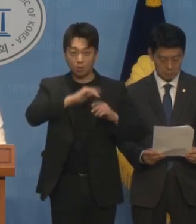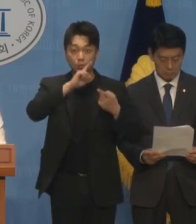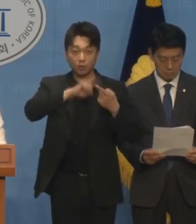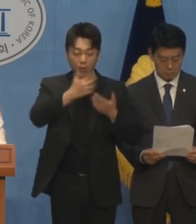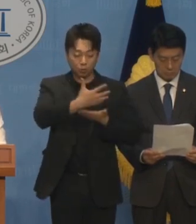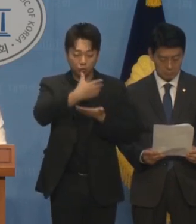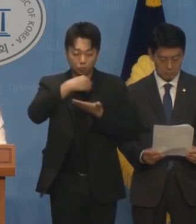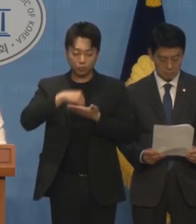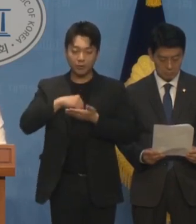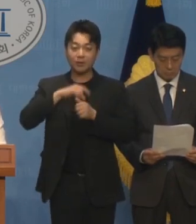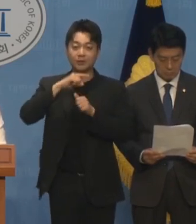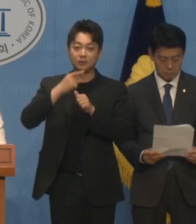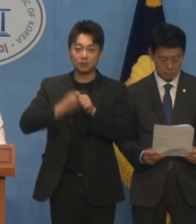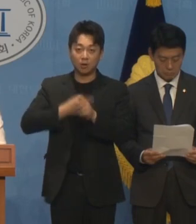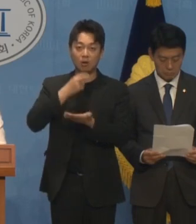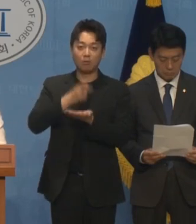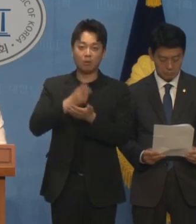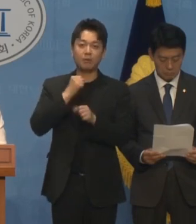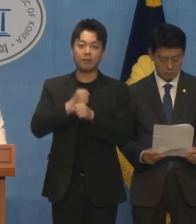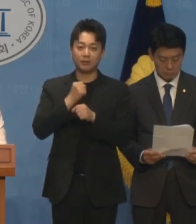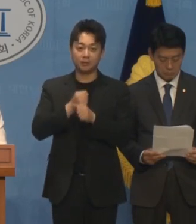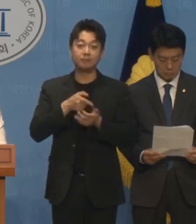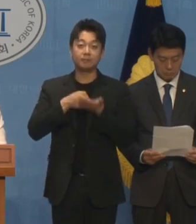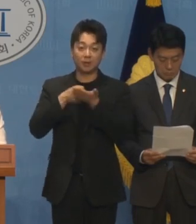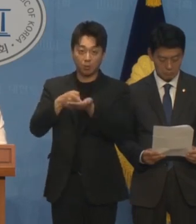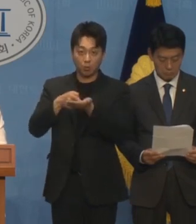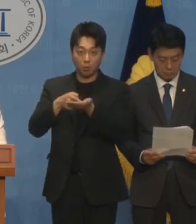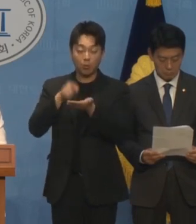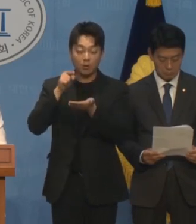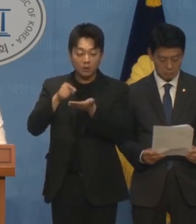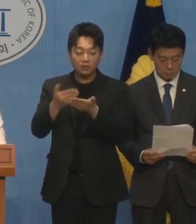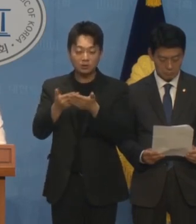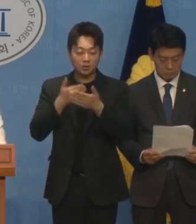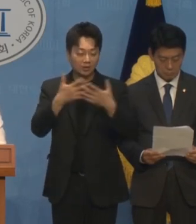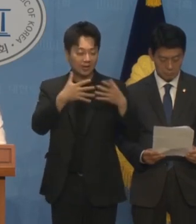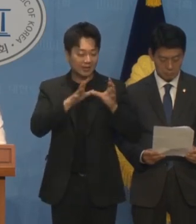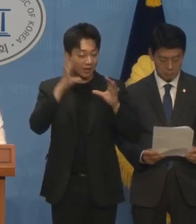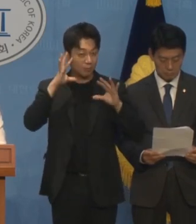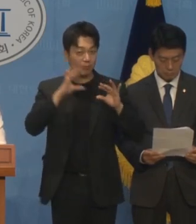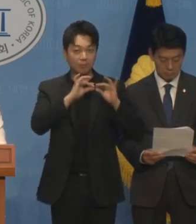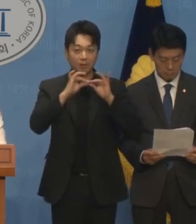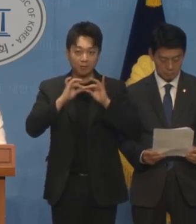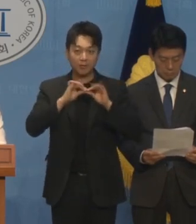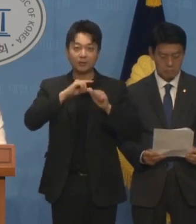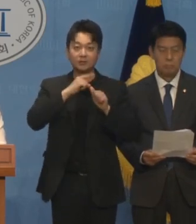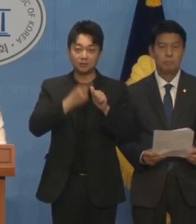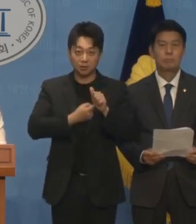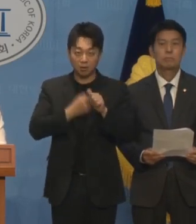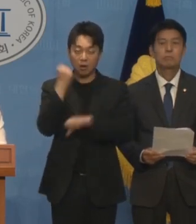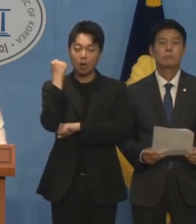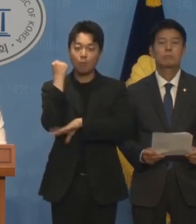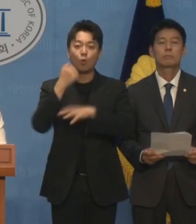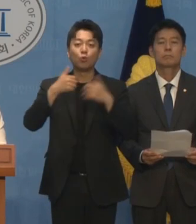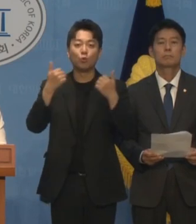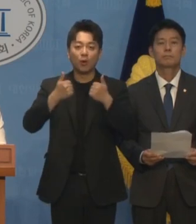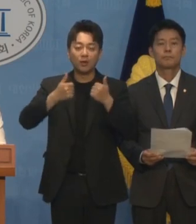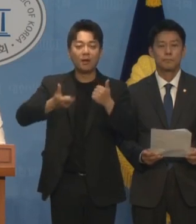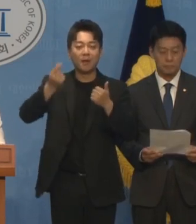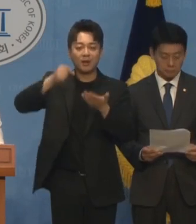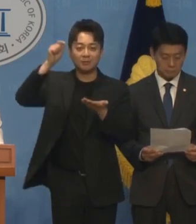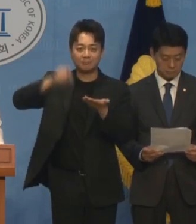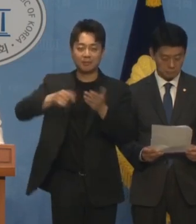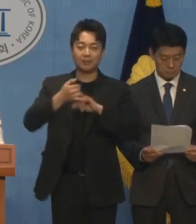반영해 법안들을 발의하고 당론으로 채택하여 소관 상임위원회와 본회의에서 조속히